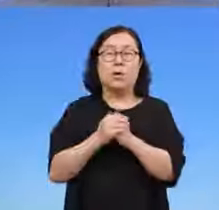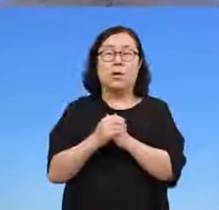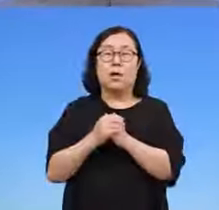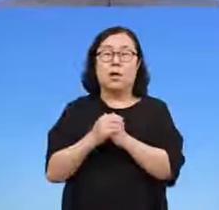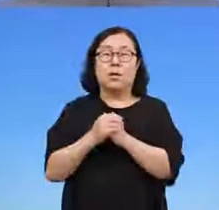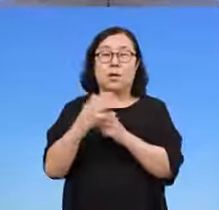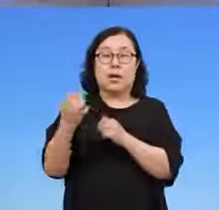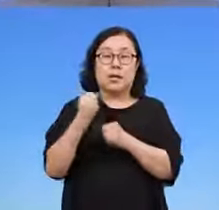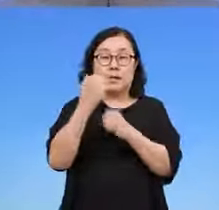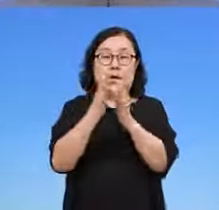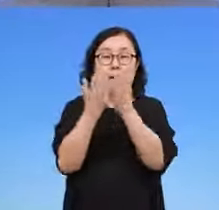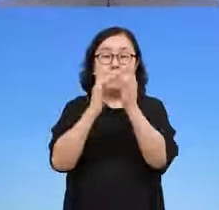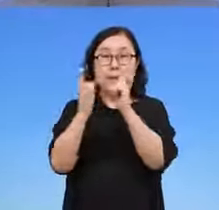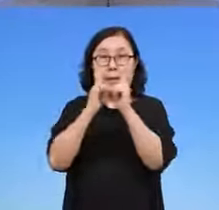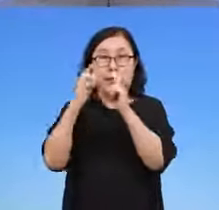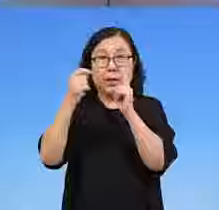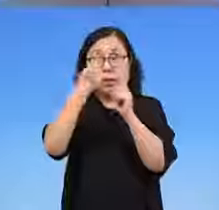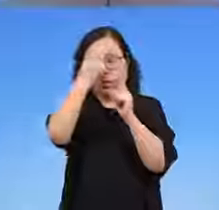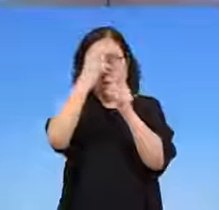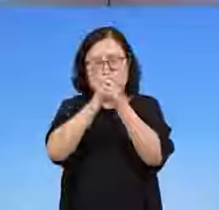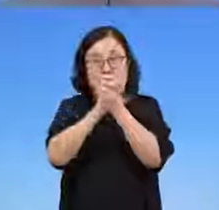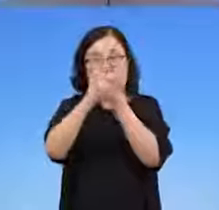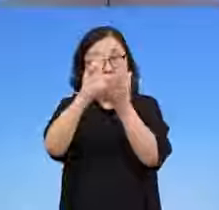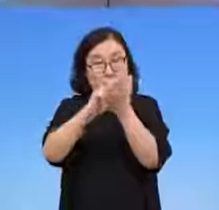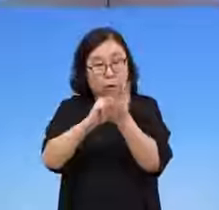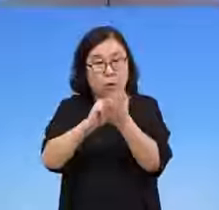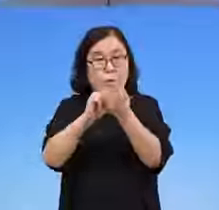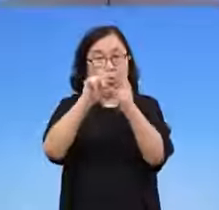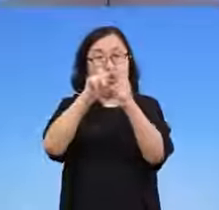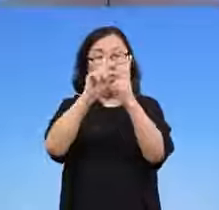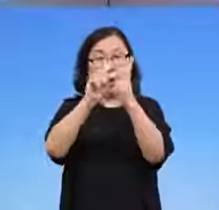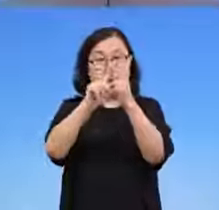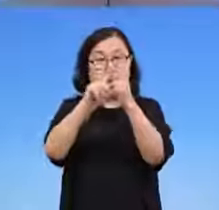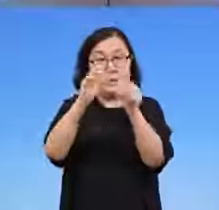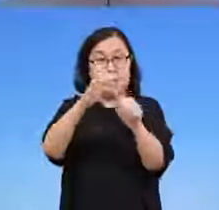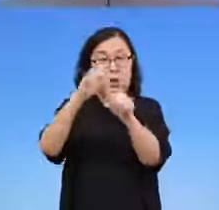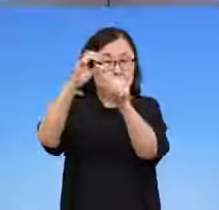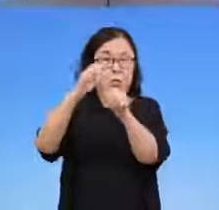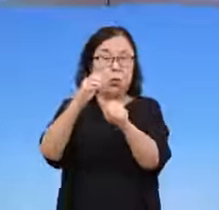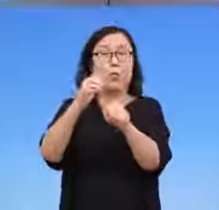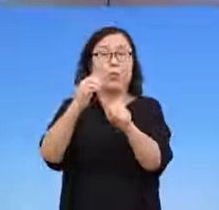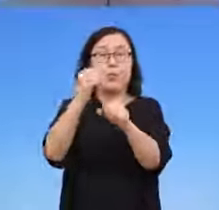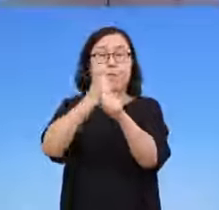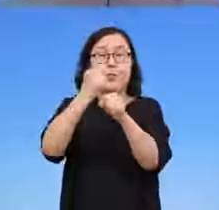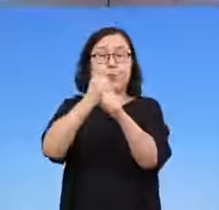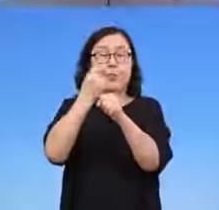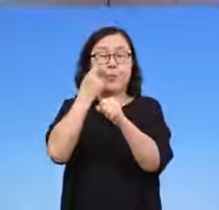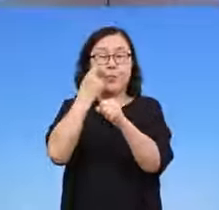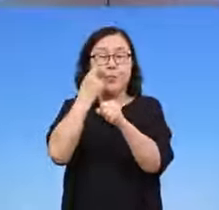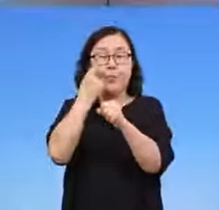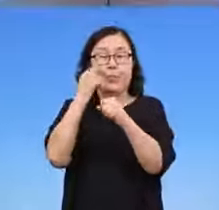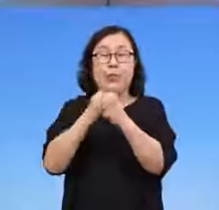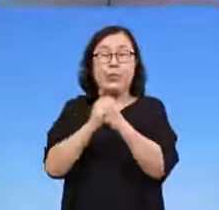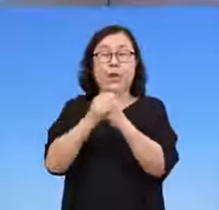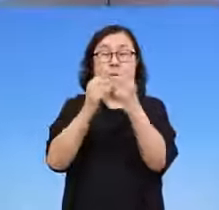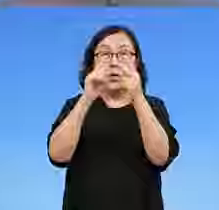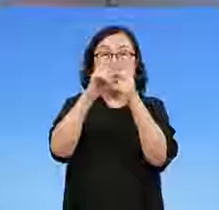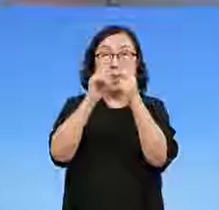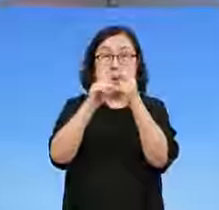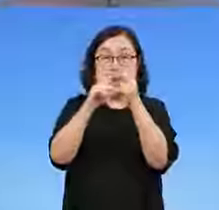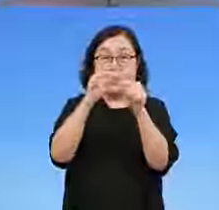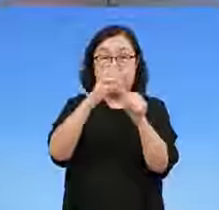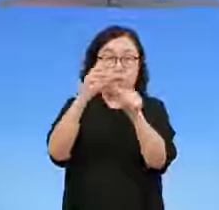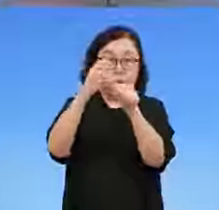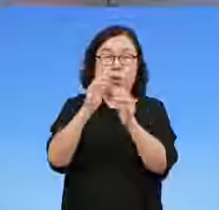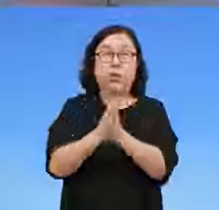다루고 있는 오늘 본문 말씀을 가지고요, 기도 제목 겸 2가지 적용을 한번 만들어 봤습니다. 이 2가지 적용